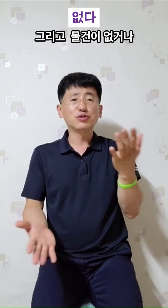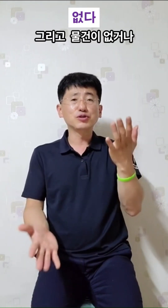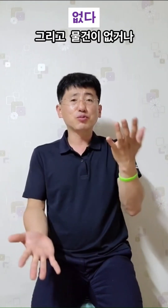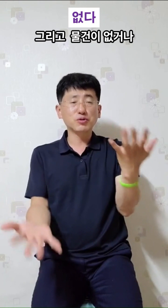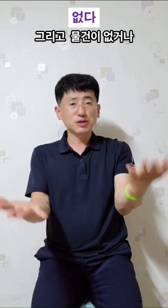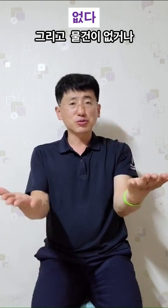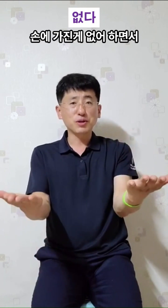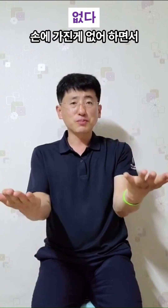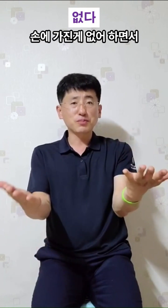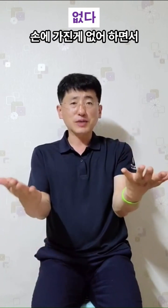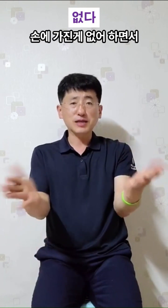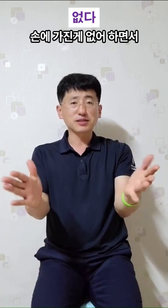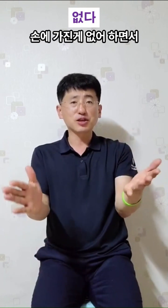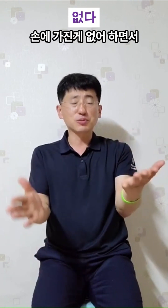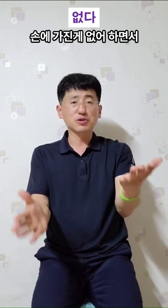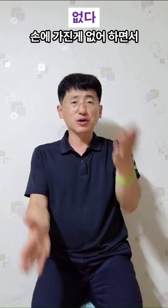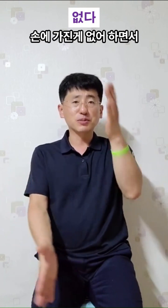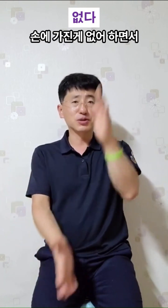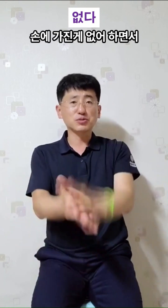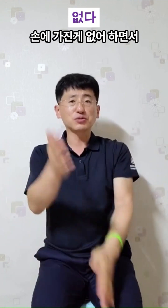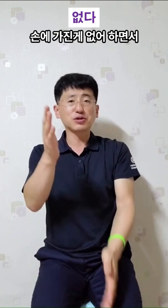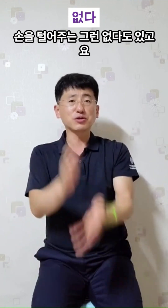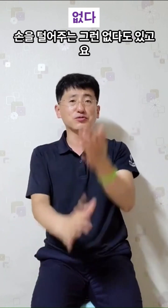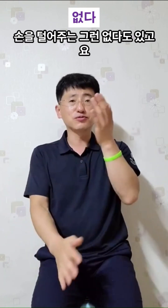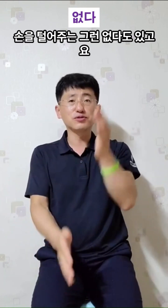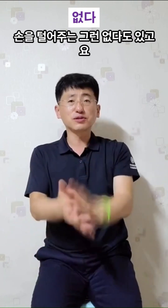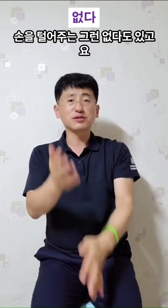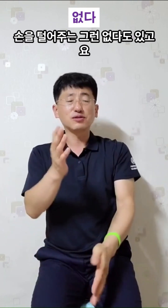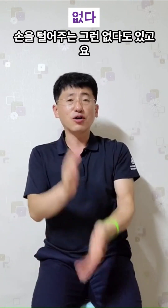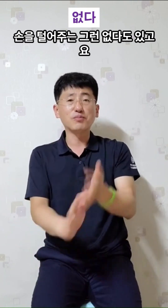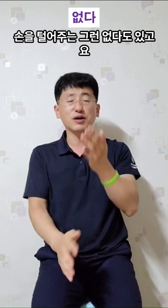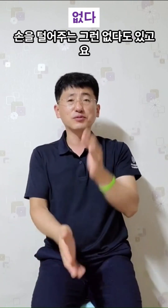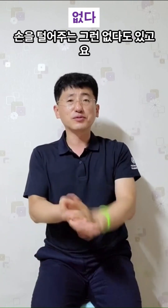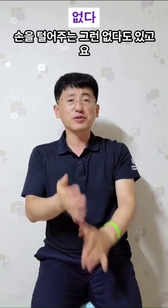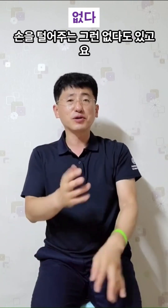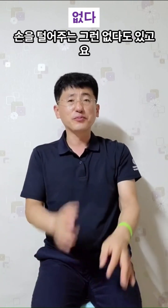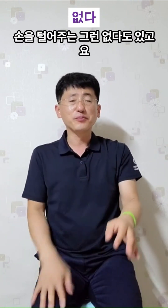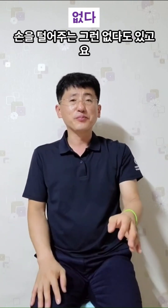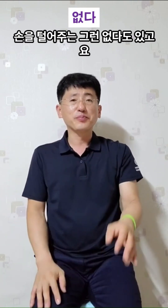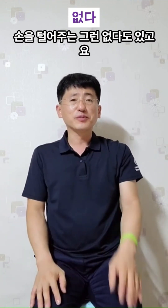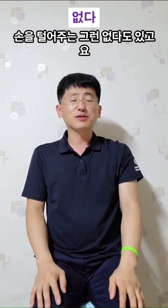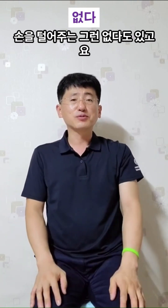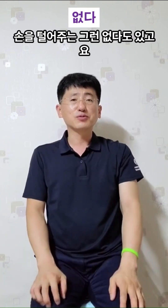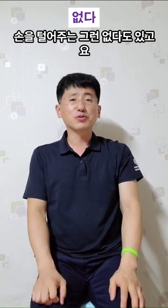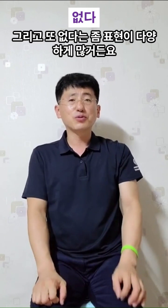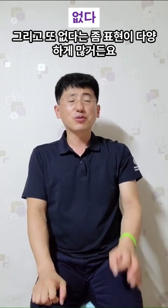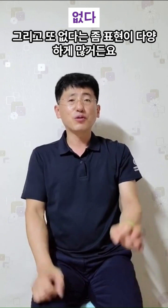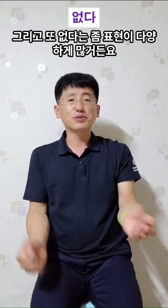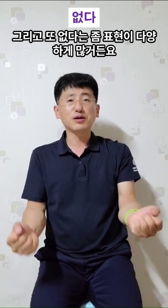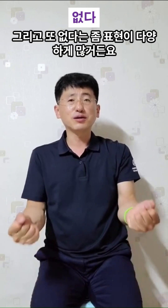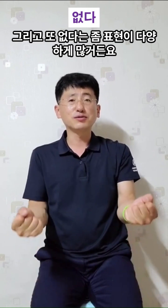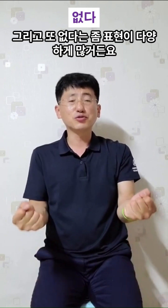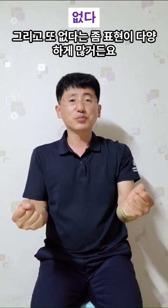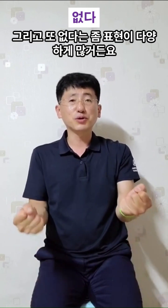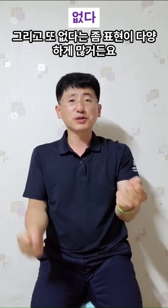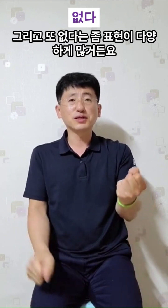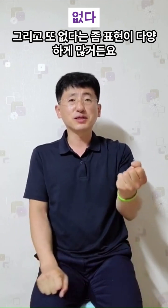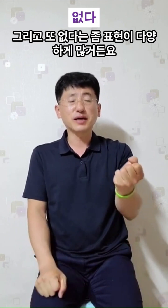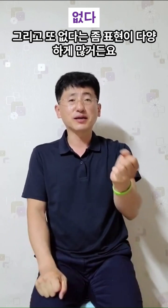물건이 없고 내 손에 가진 게 없어. 그래서 손을 털어주는 그런 없다도 있고요. 그리고 또 없다는 좀 표현이